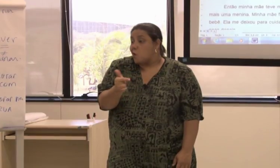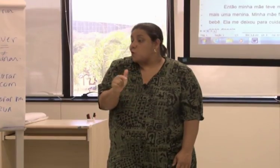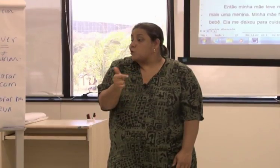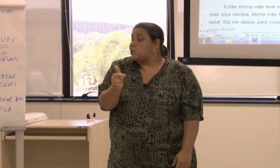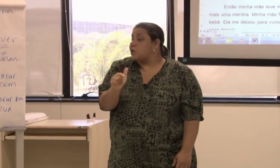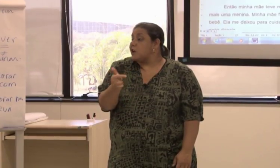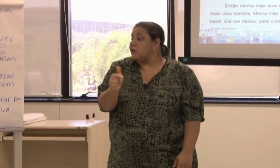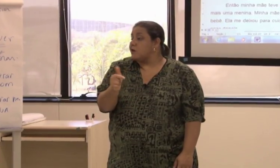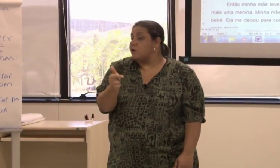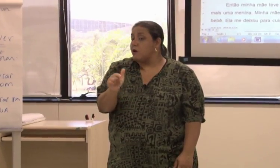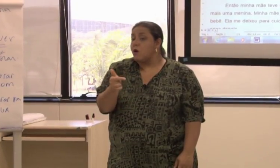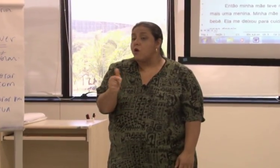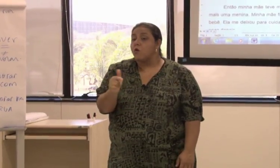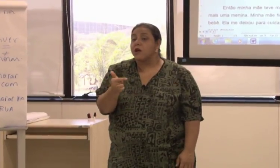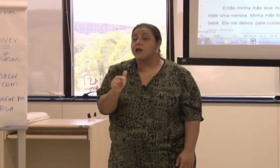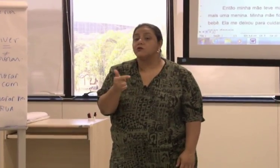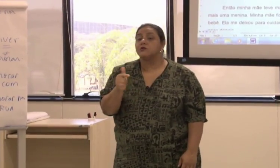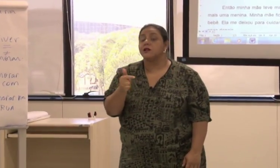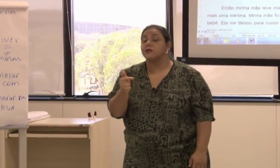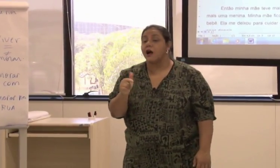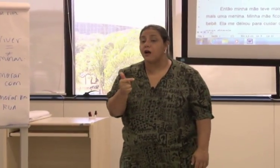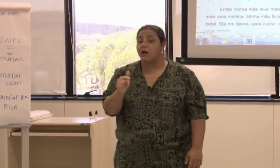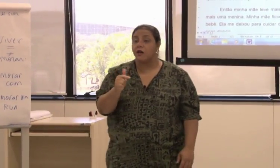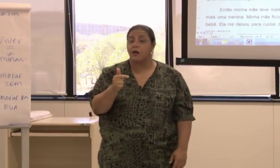Não tinha. O que é sustentar?